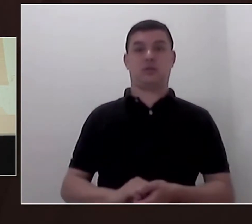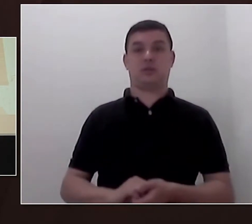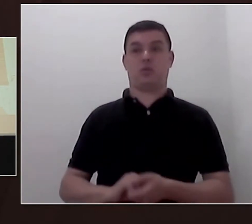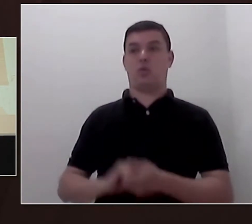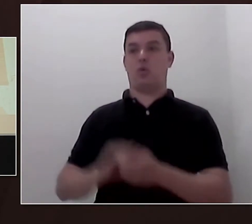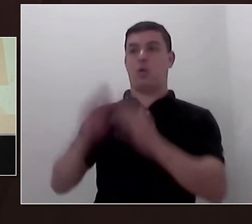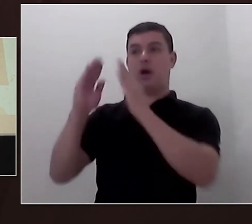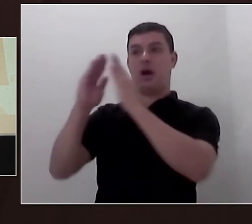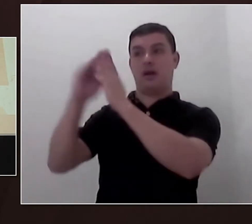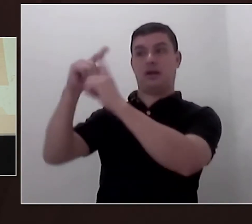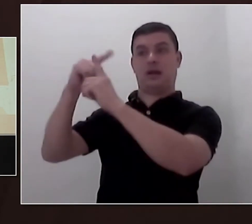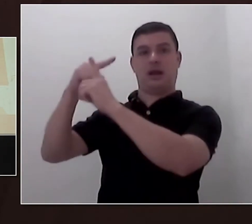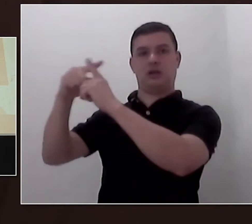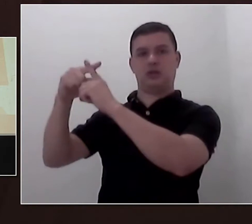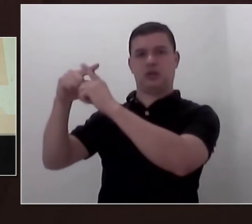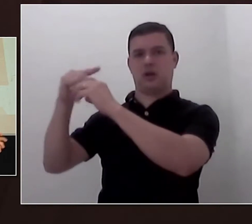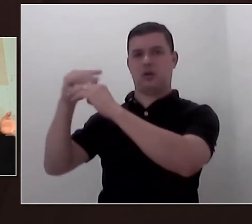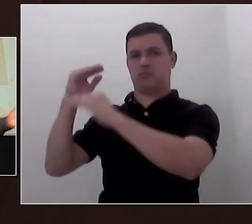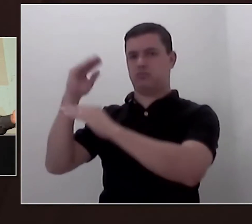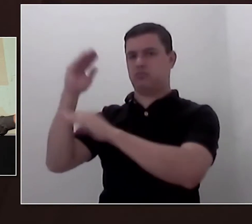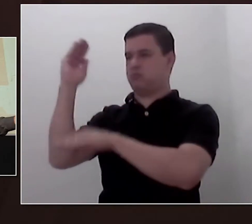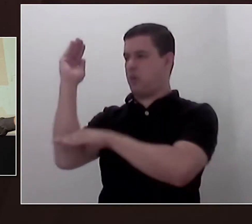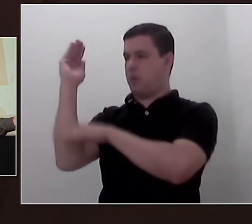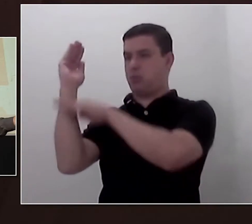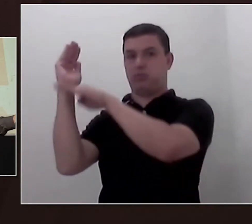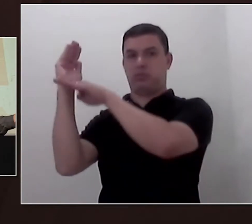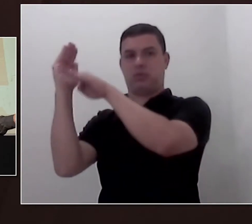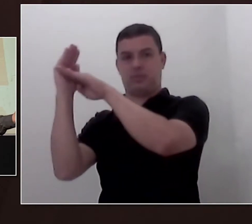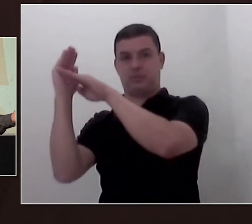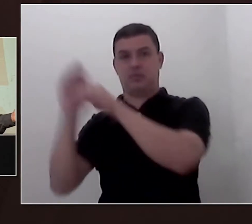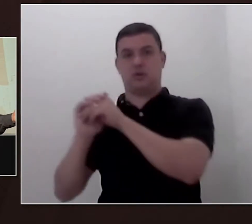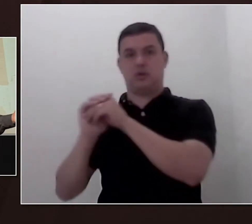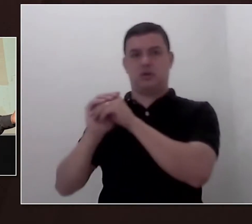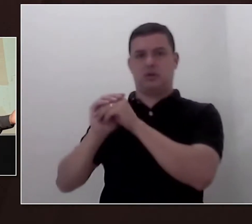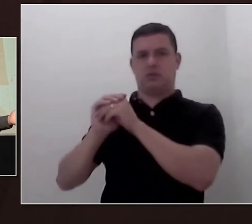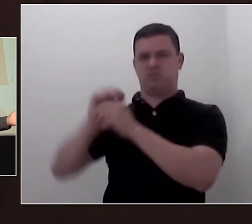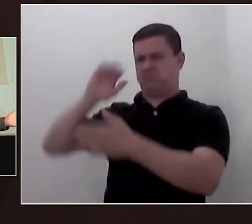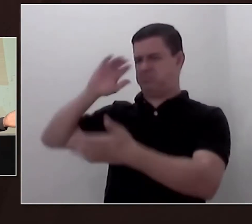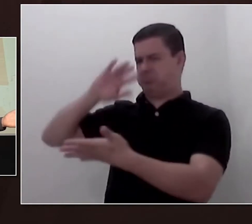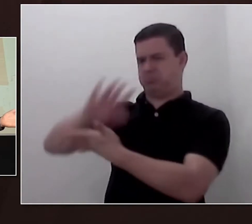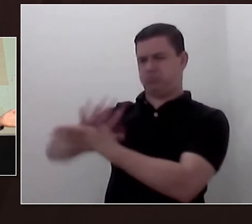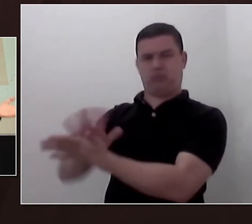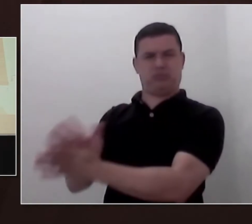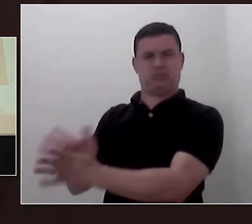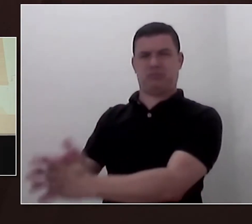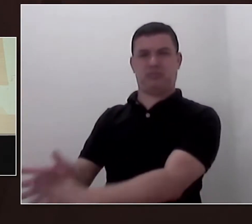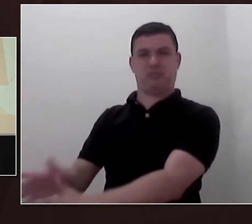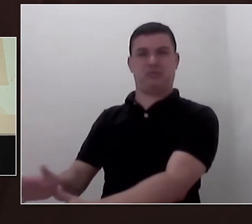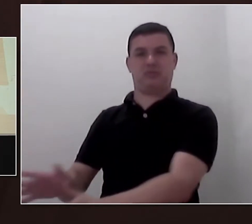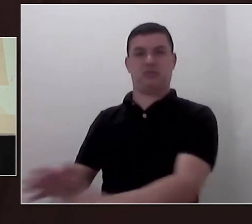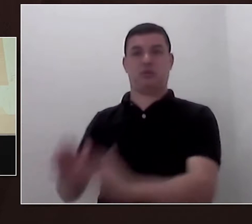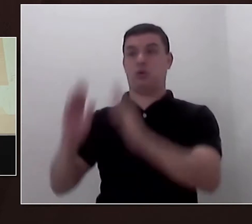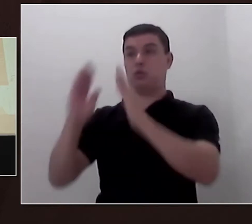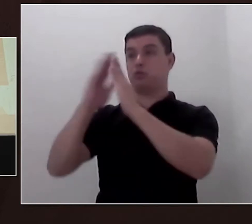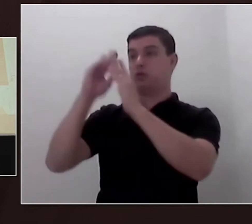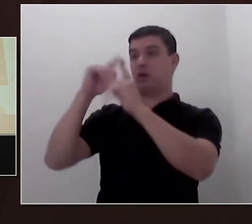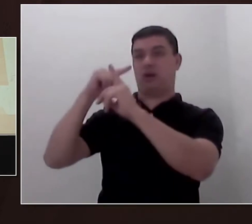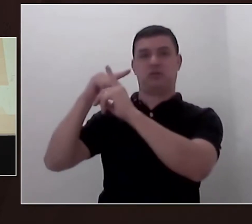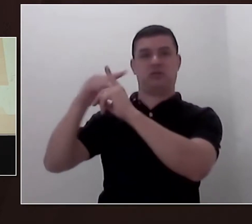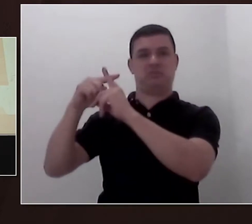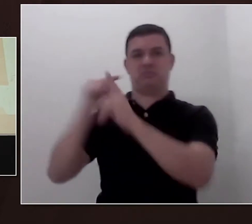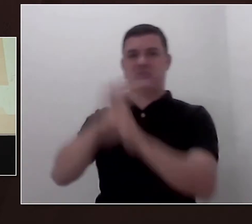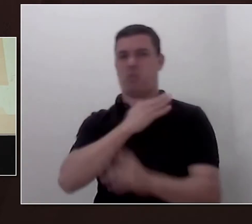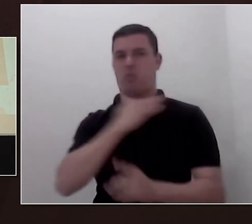e perseguiram os cristãos. Quer dizer, os cristãos acabaram de ter seus templos e já foram destruídos logo